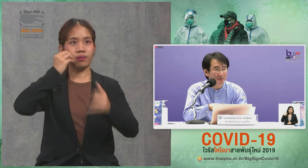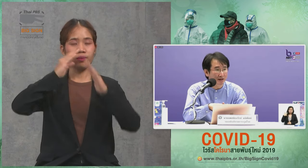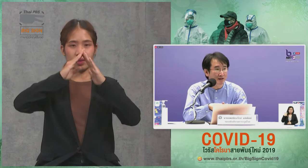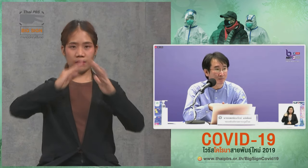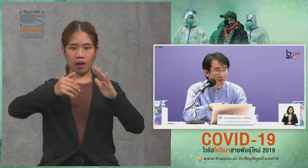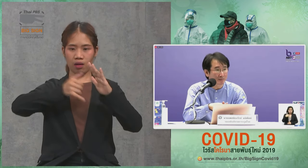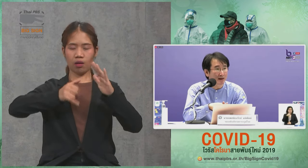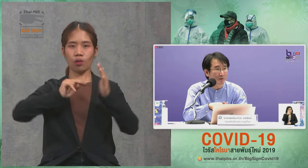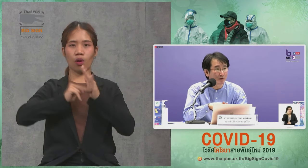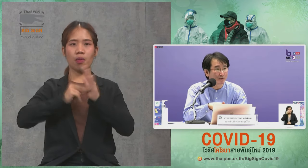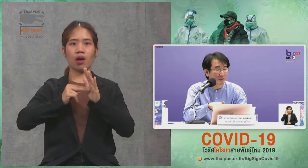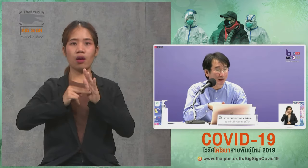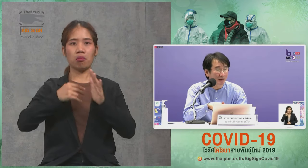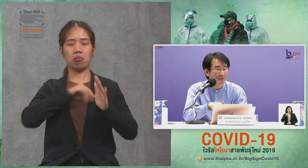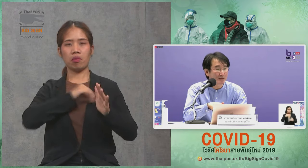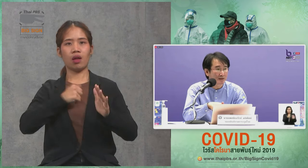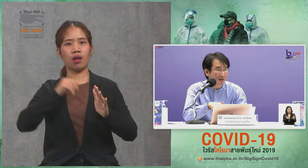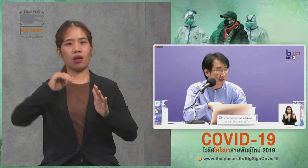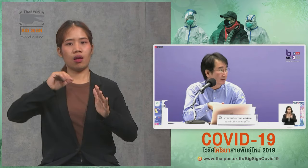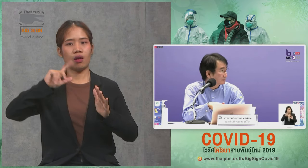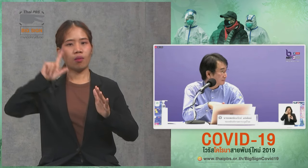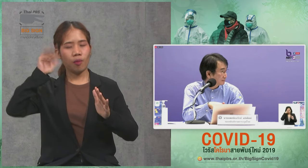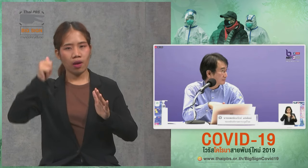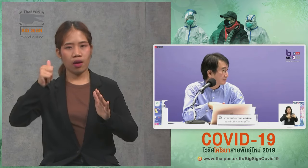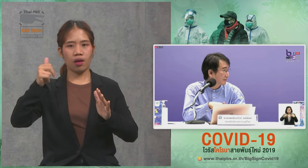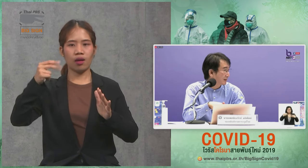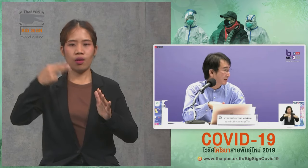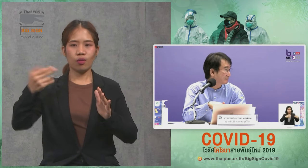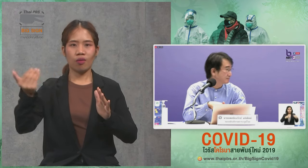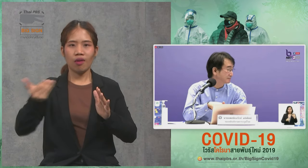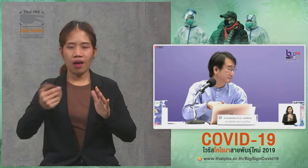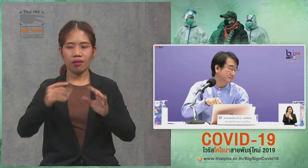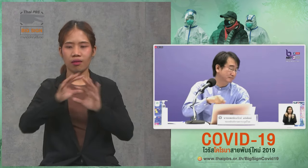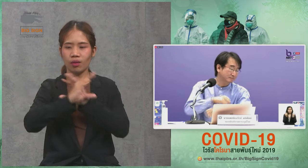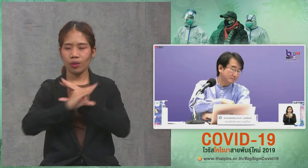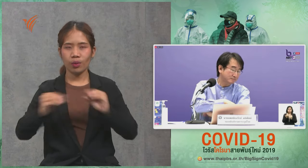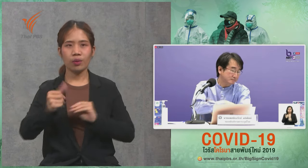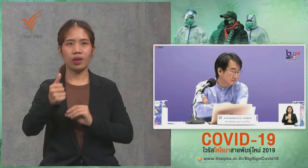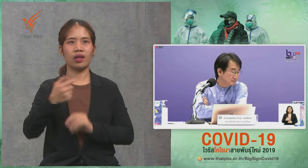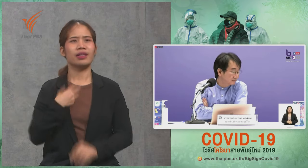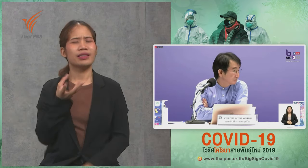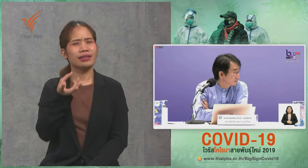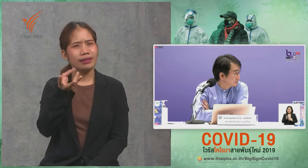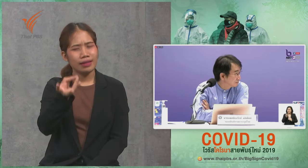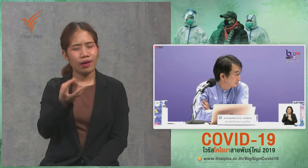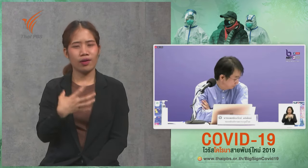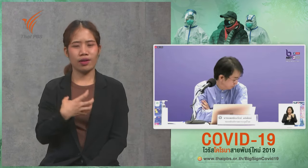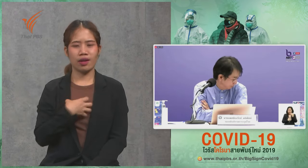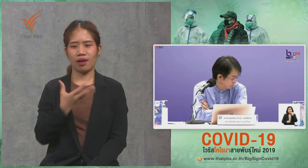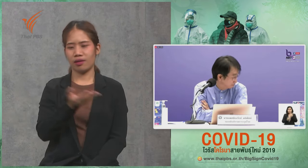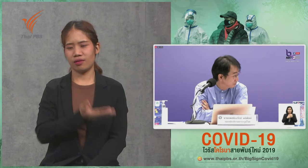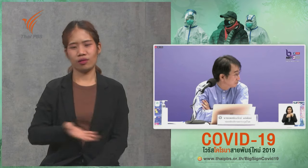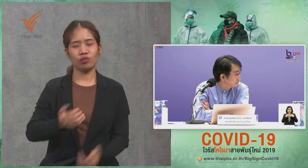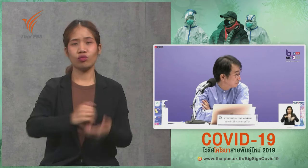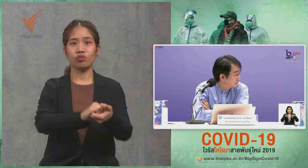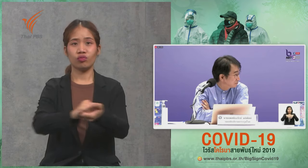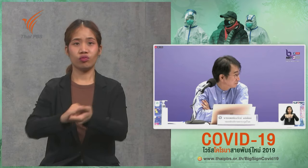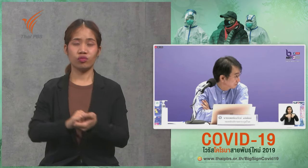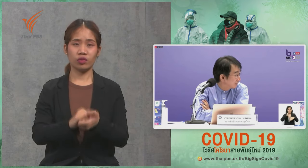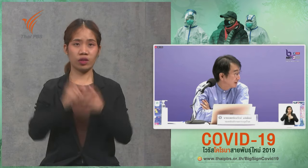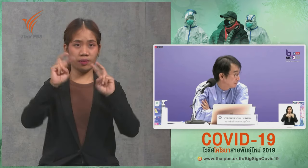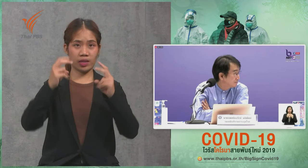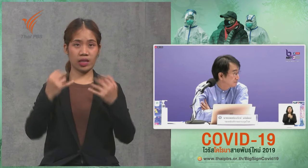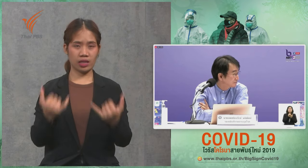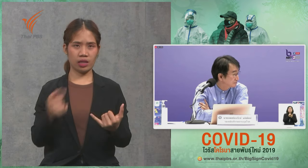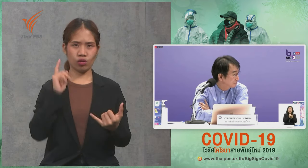ปเพิ่มความเสี่ยงให้กับคนที่บ้านด้วยนะครับ งั้นผมนิดเดียวถ้าทุกคนช่วยกันประเด็นเนี้ยเราใช้โซเชียลดิส